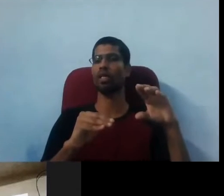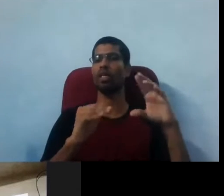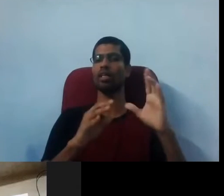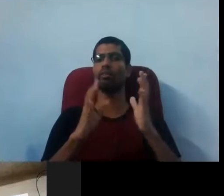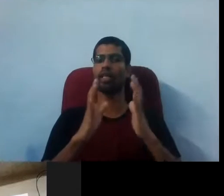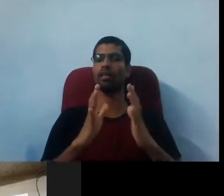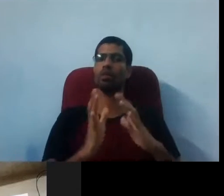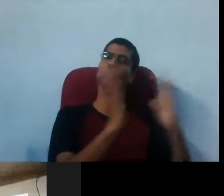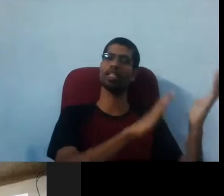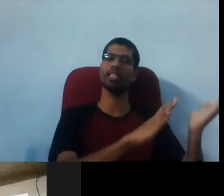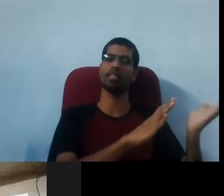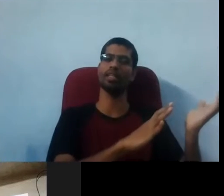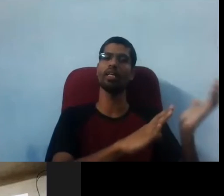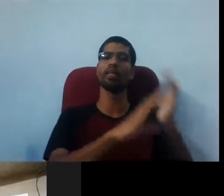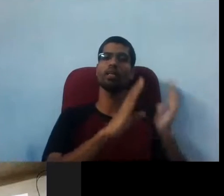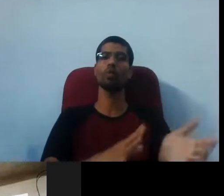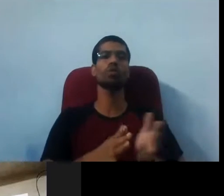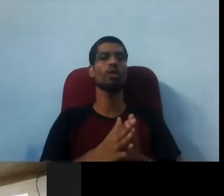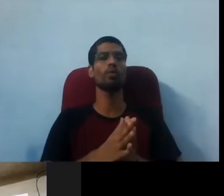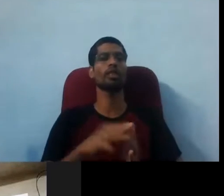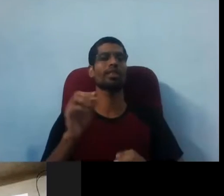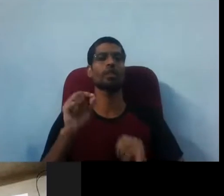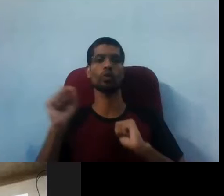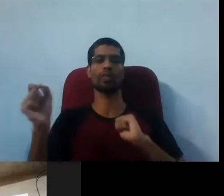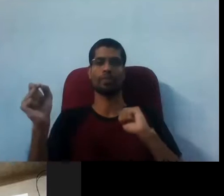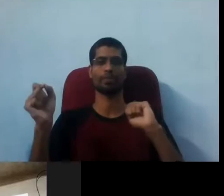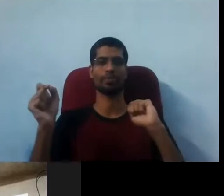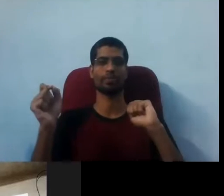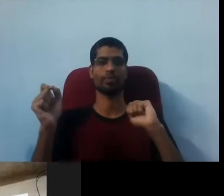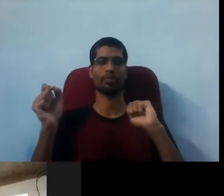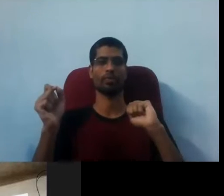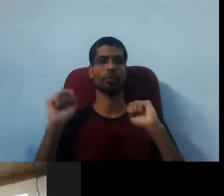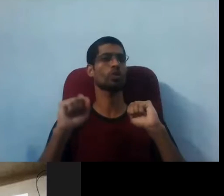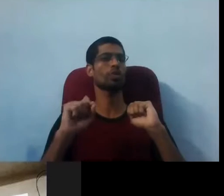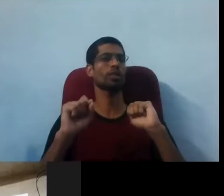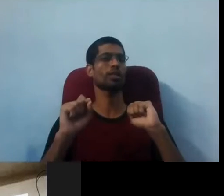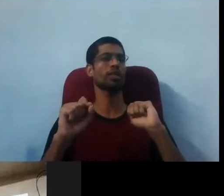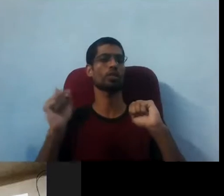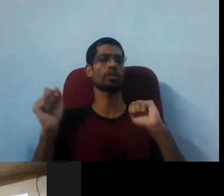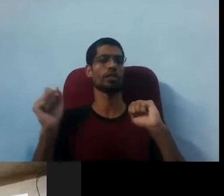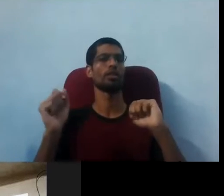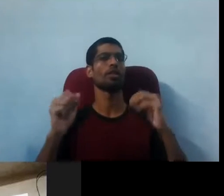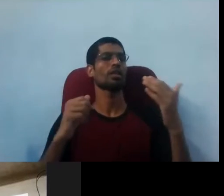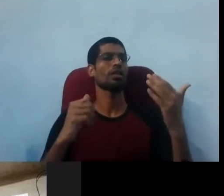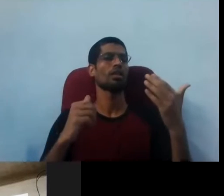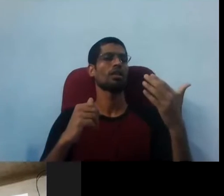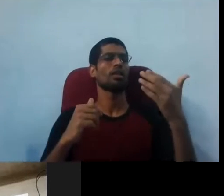के द्वारा अगर मेटल को शुद्ध किया जाता है तो उसको हम लोग कहते हैं रोस्टिंग, उसको हम लोग कहते हैं रोस्टिंग।